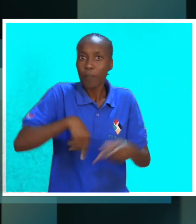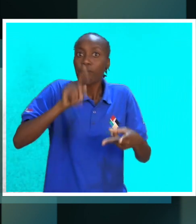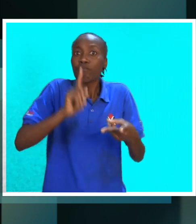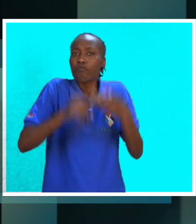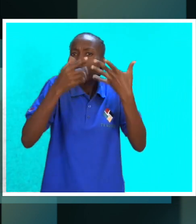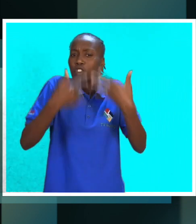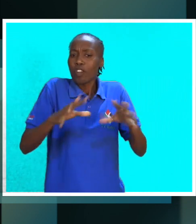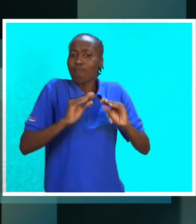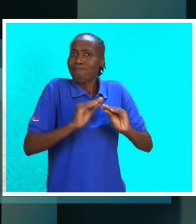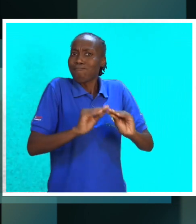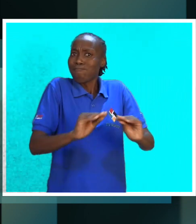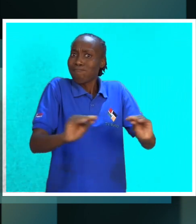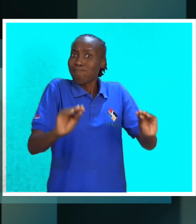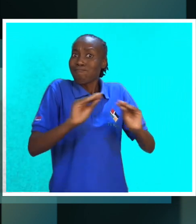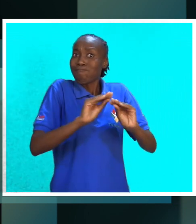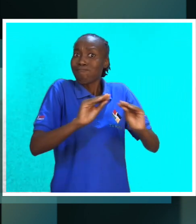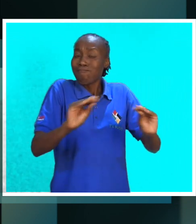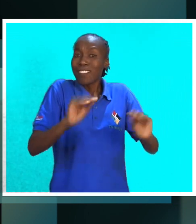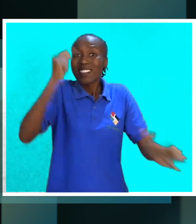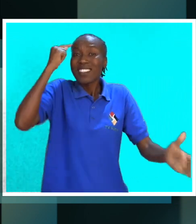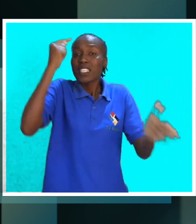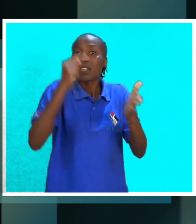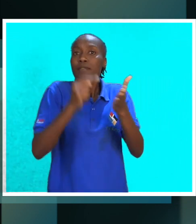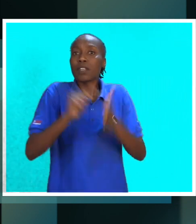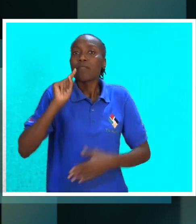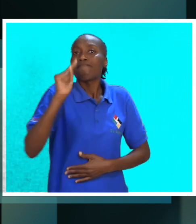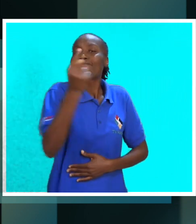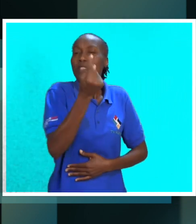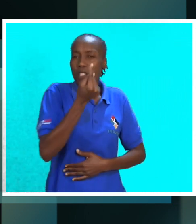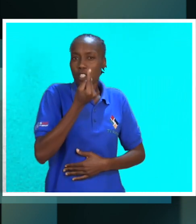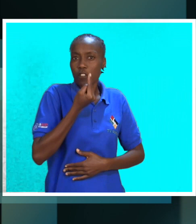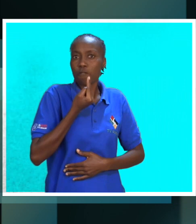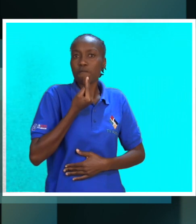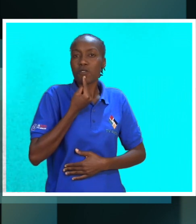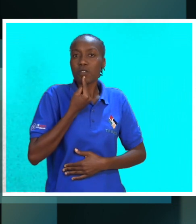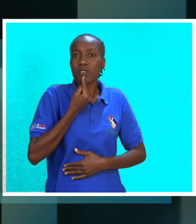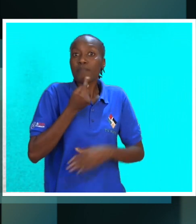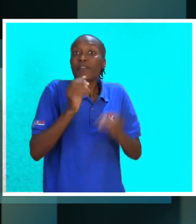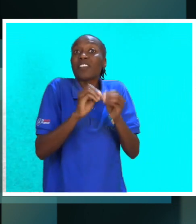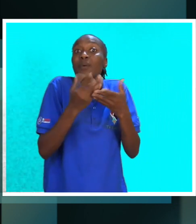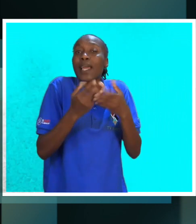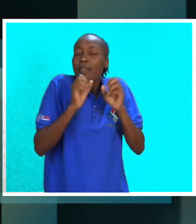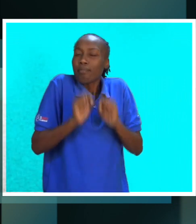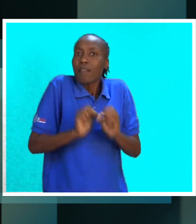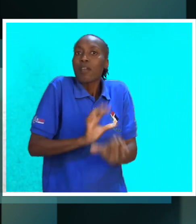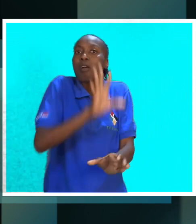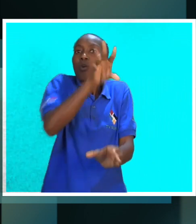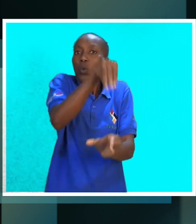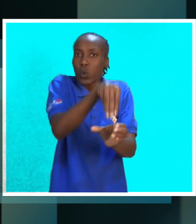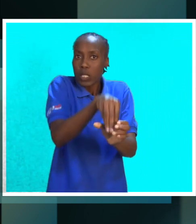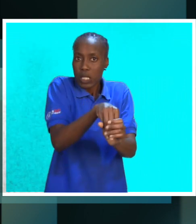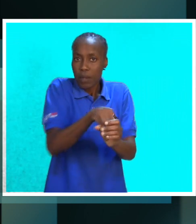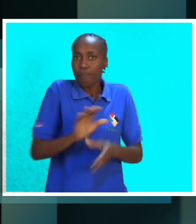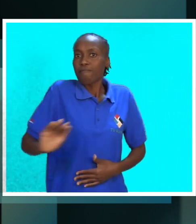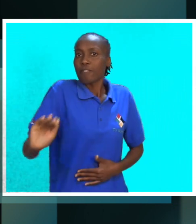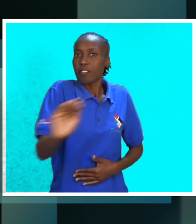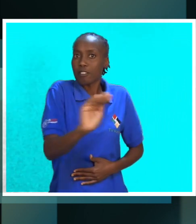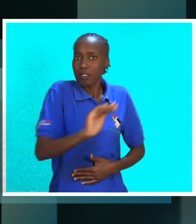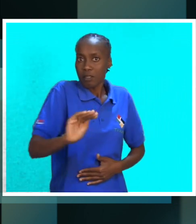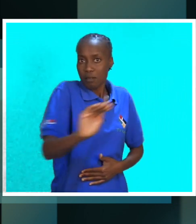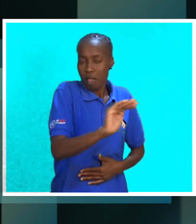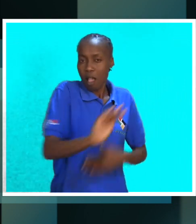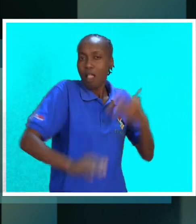curso, respondemos objetivamente ao chamamento de tornar a inclusão social